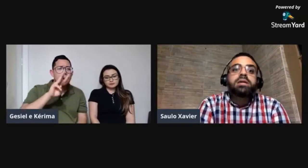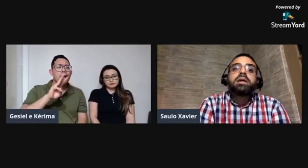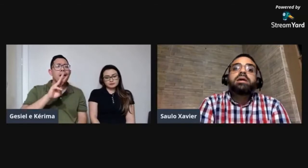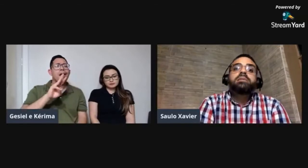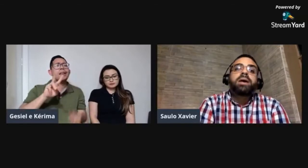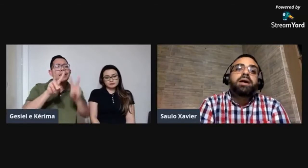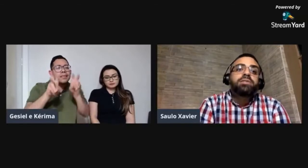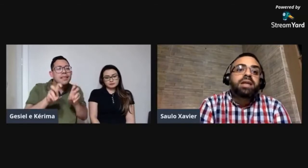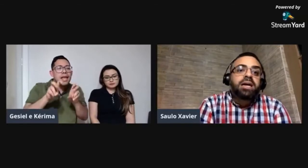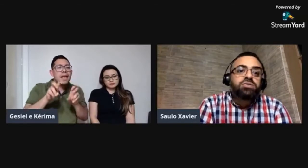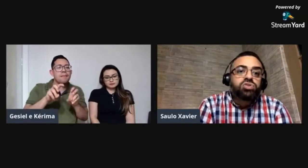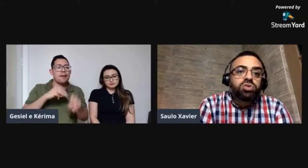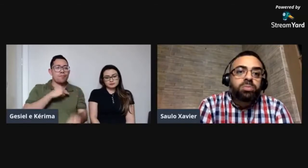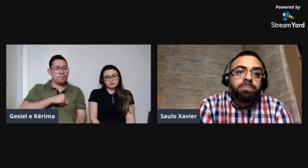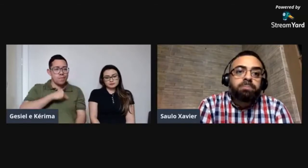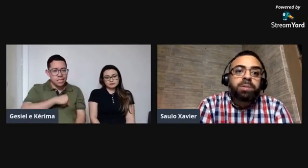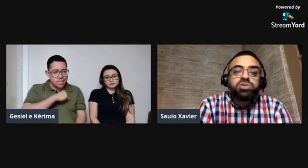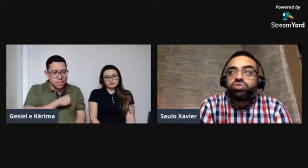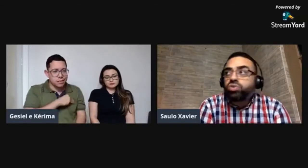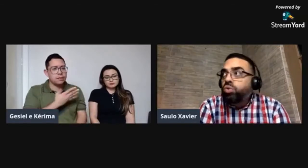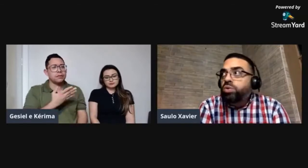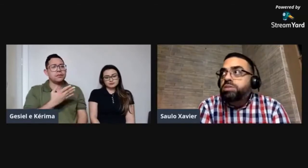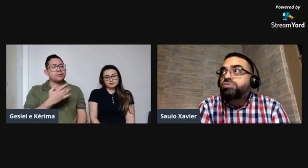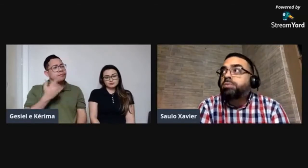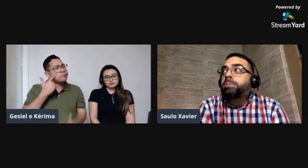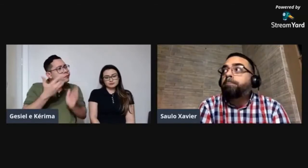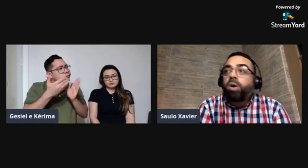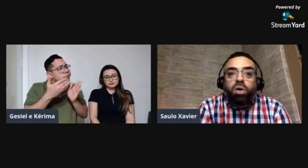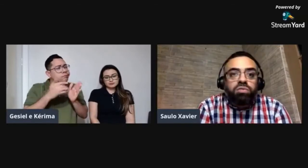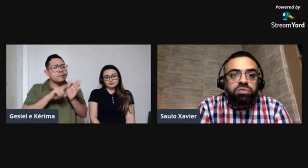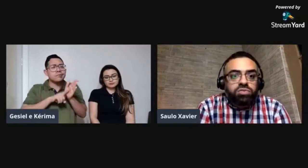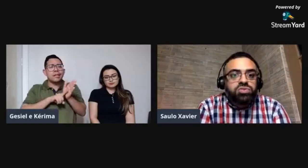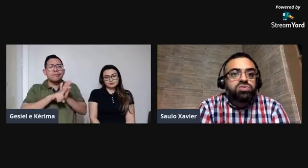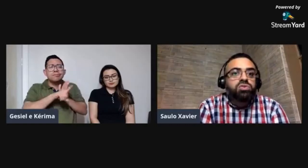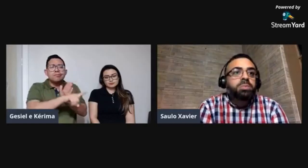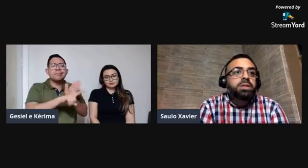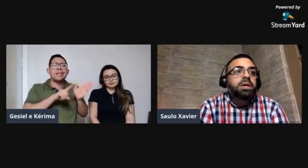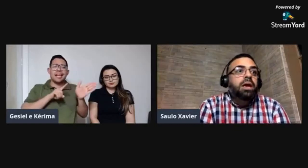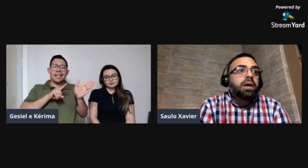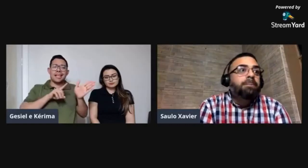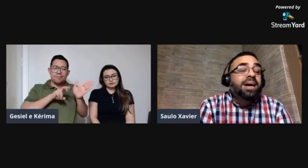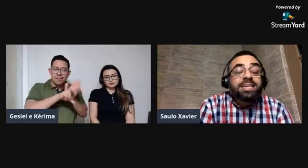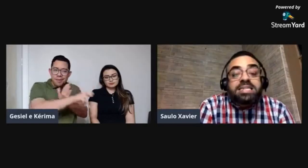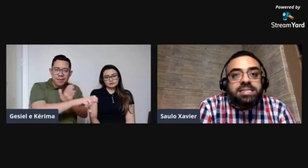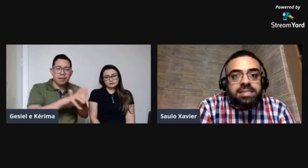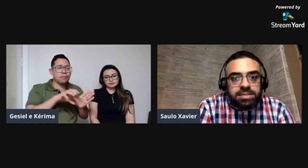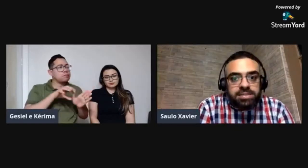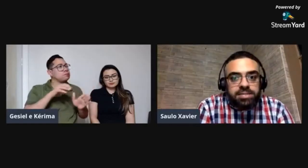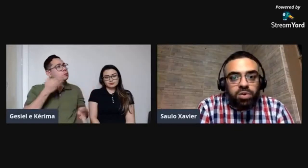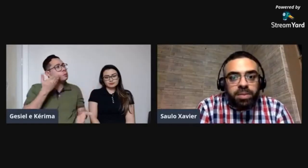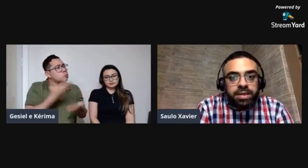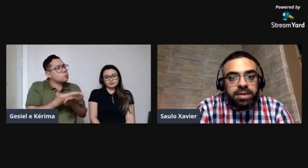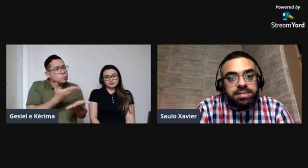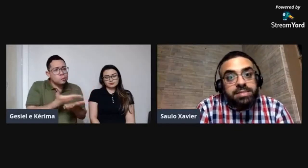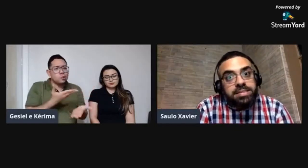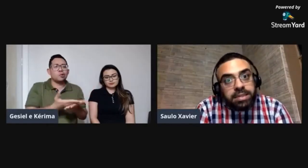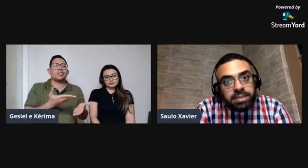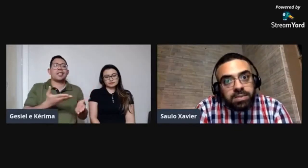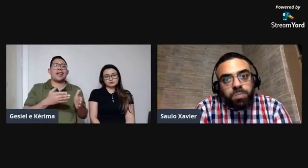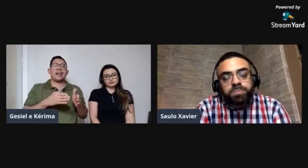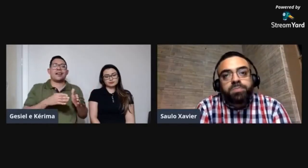missões. Pega dados sobre pessoas, sobre povos, sobre países, como é que